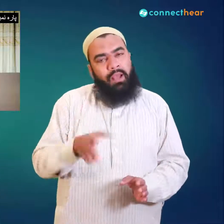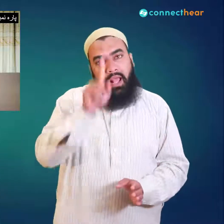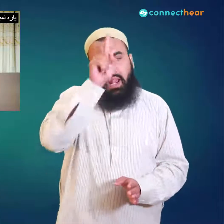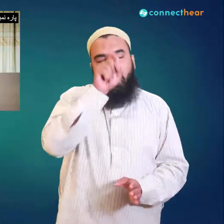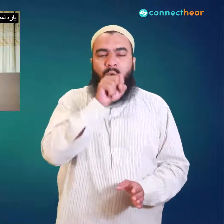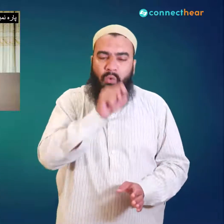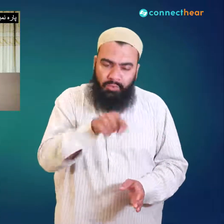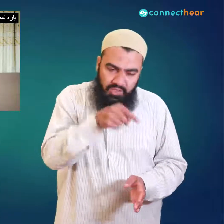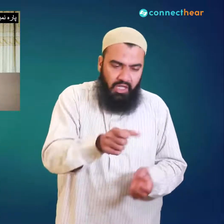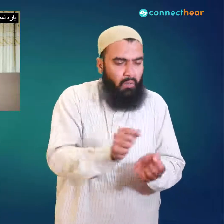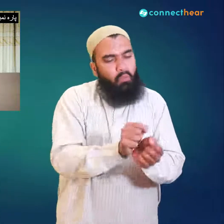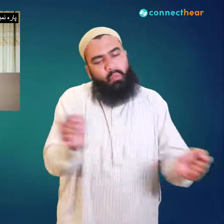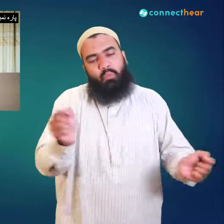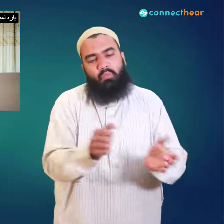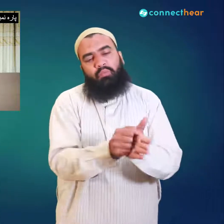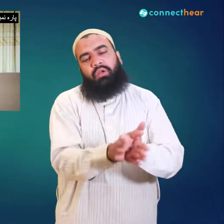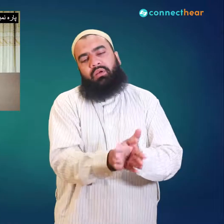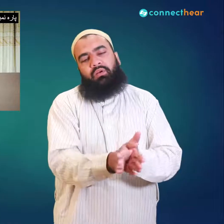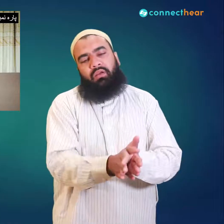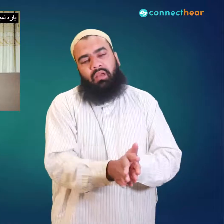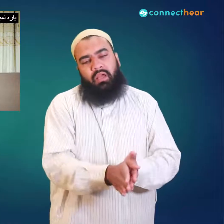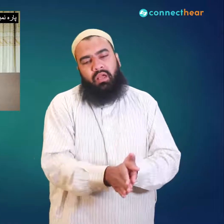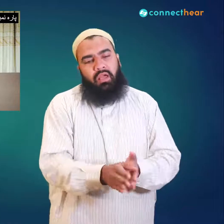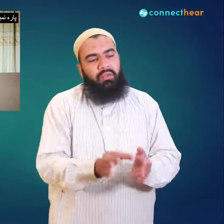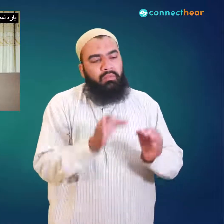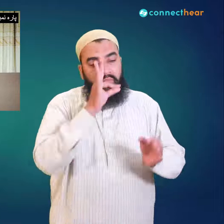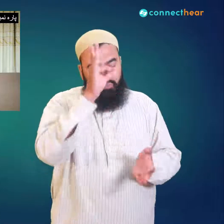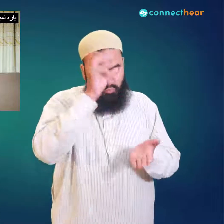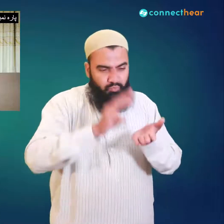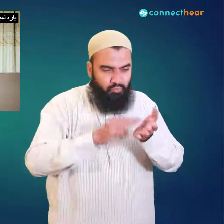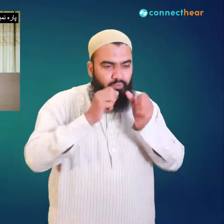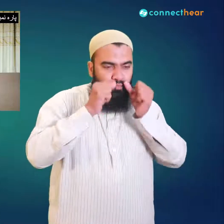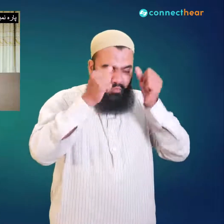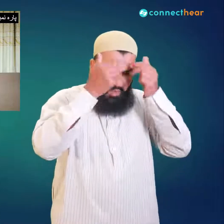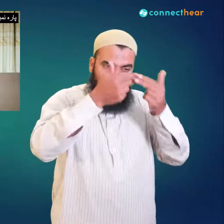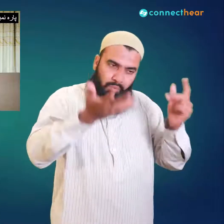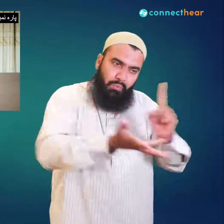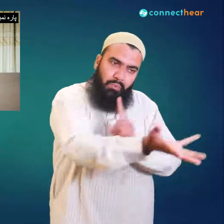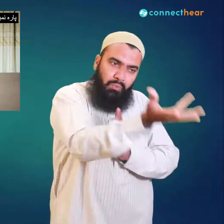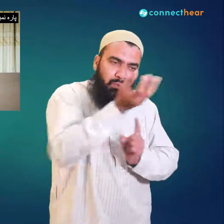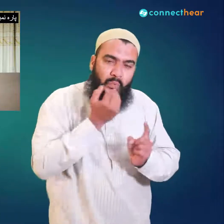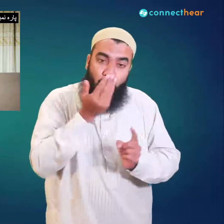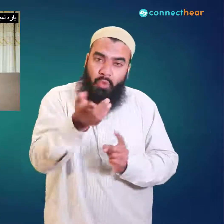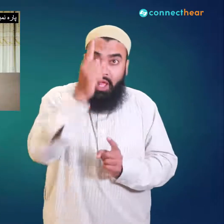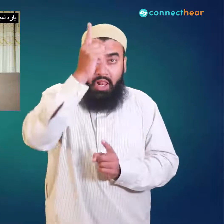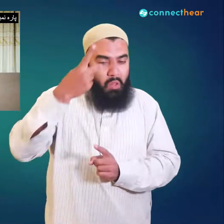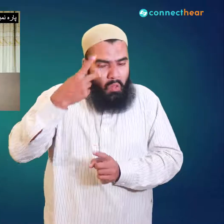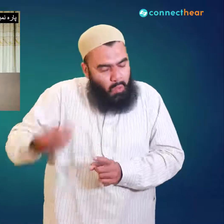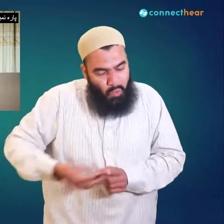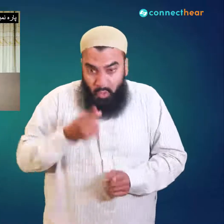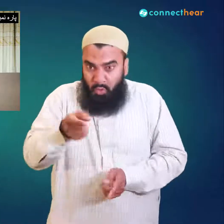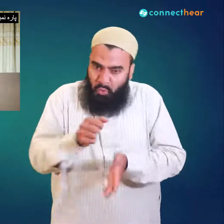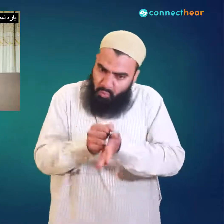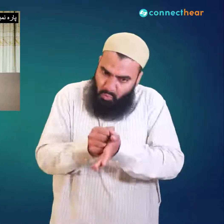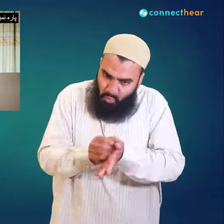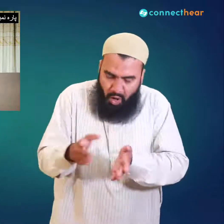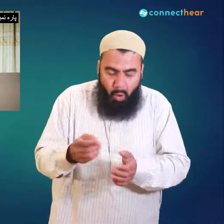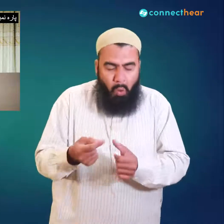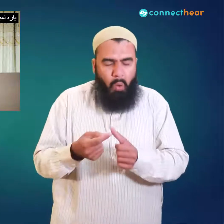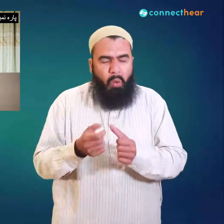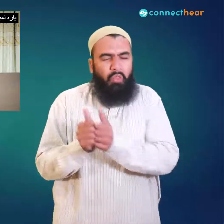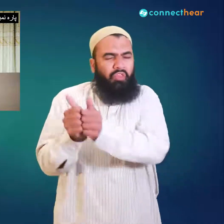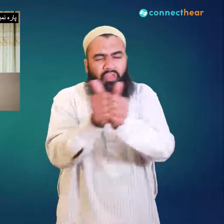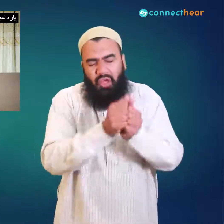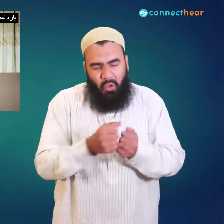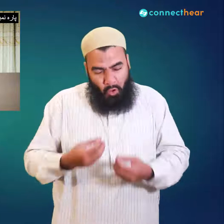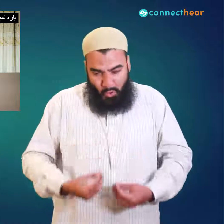بطور شکرانہ کے اپنا سارا مال لا کر آپ صلی اللہ علیہ وسلم کی خدمت میں پیش کر دیا۔ آپ صلی اللہ علیہ